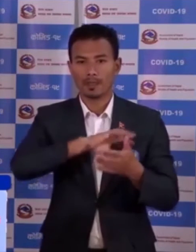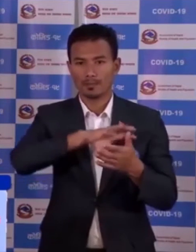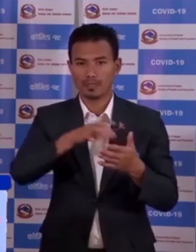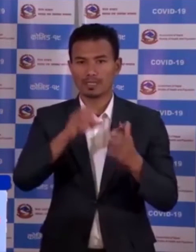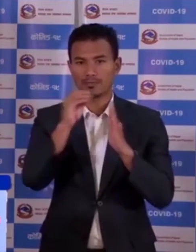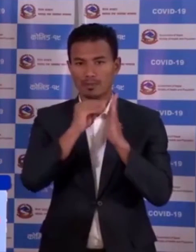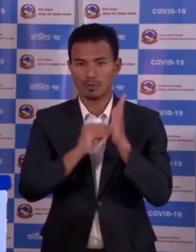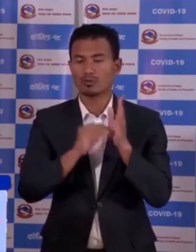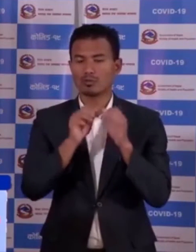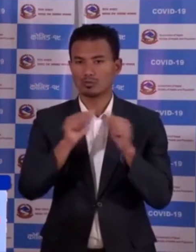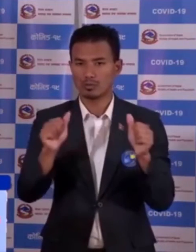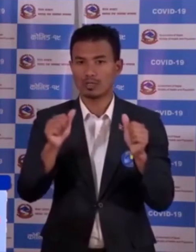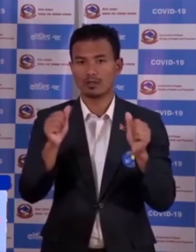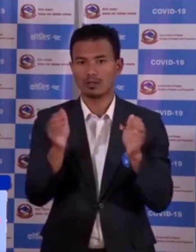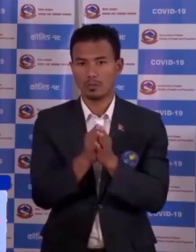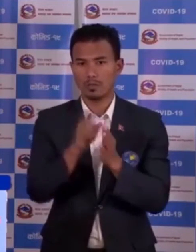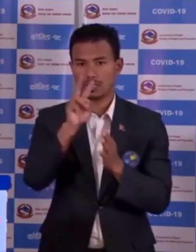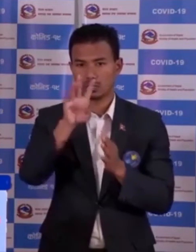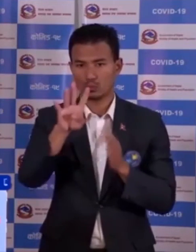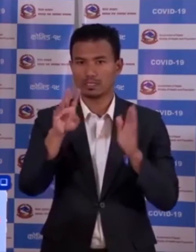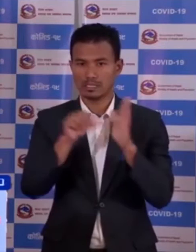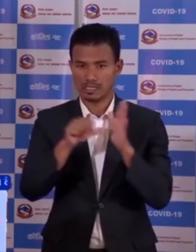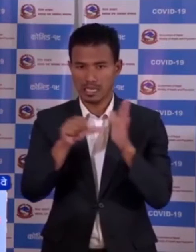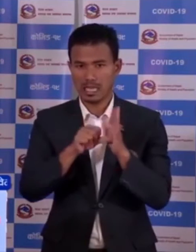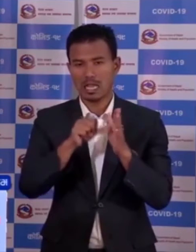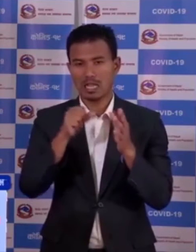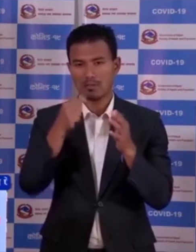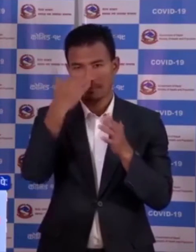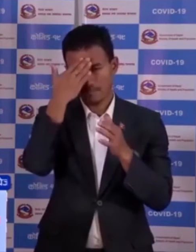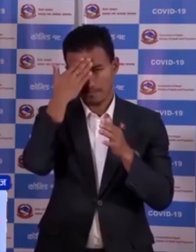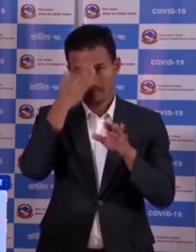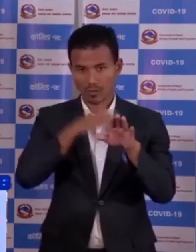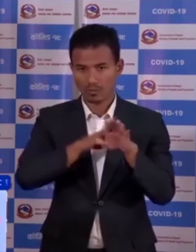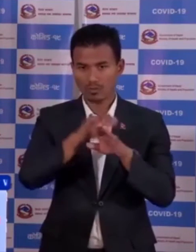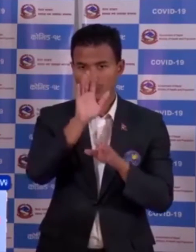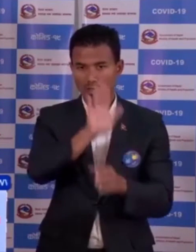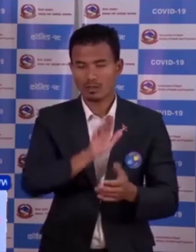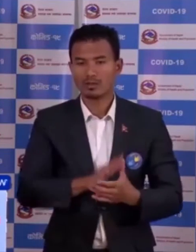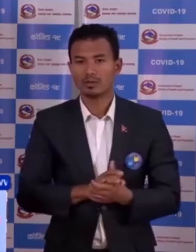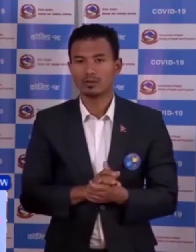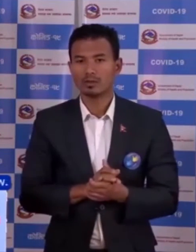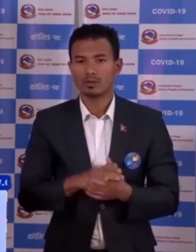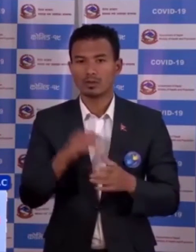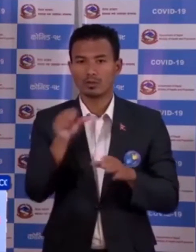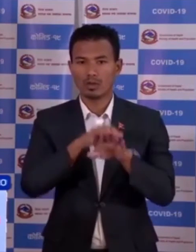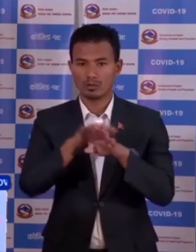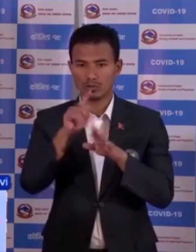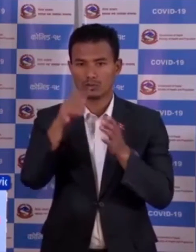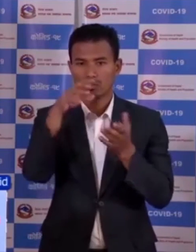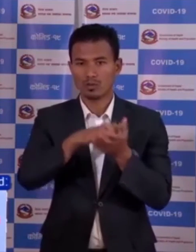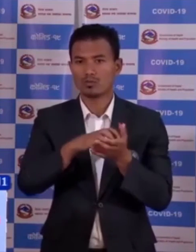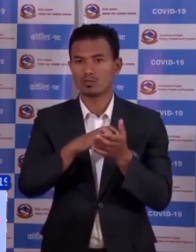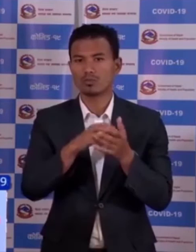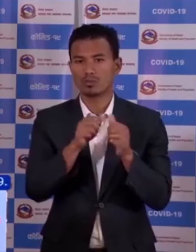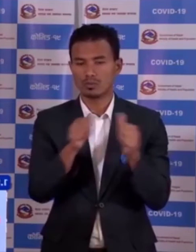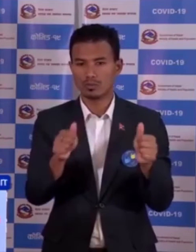प्रादेशिक विवरण अनुसार कुल 24 जिल्लामा संक्रमित व्यक्तिहरू रहनु भएको छ। उहाँको एड्रेसहरू थाहा